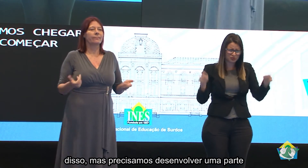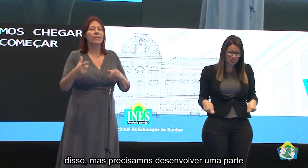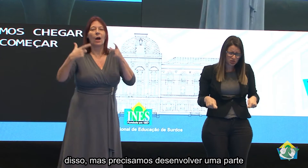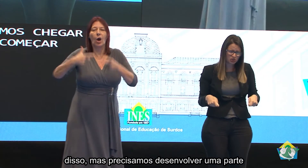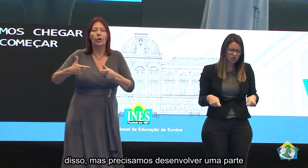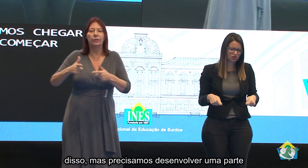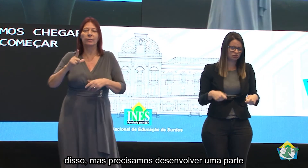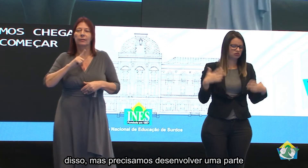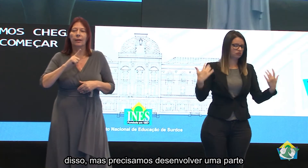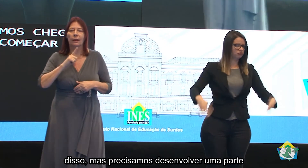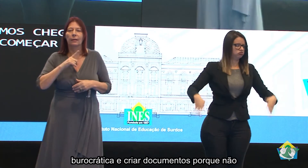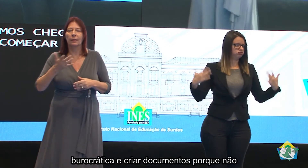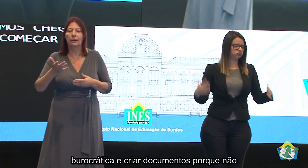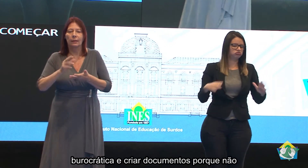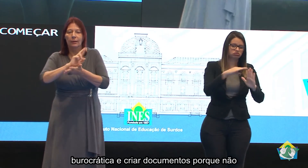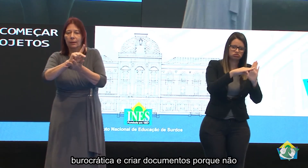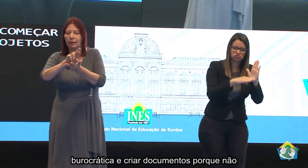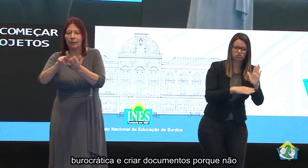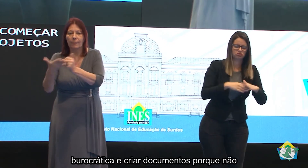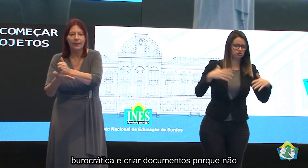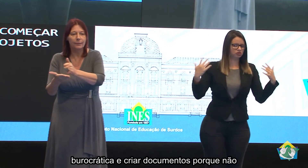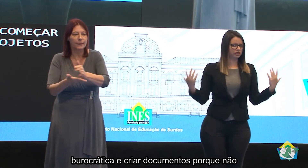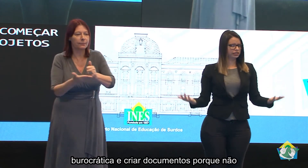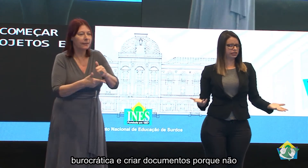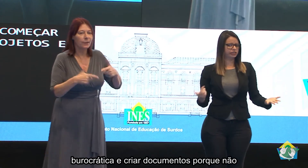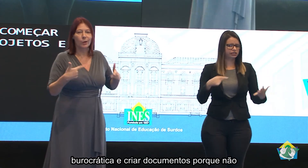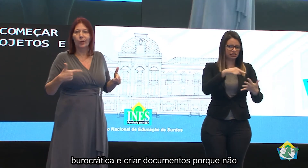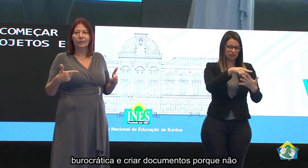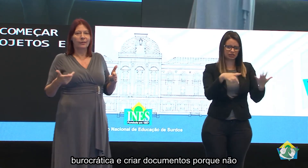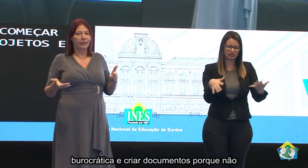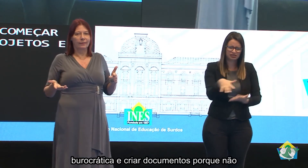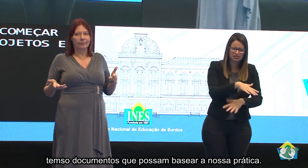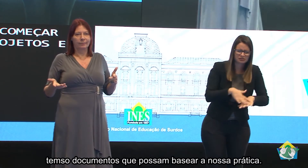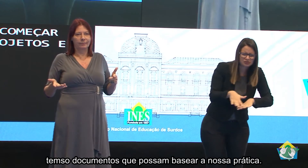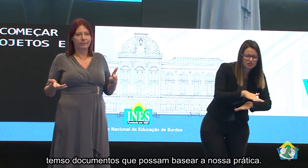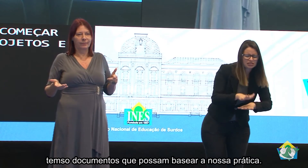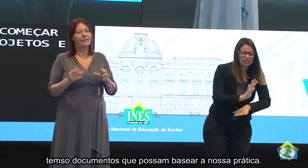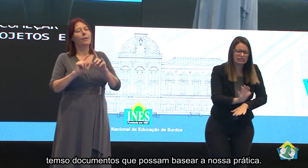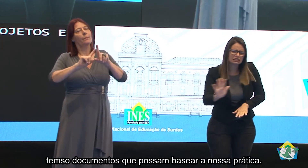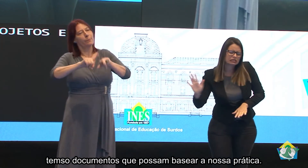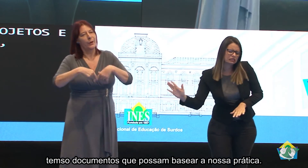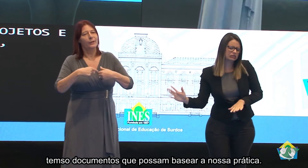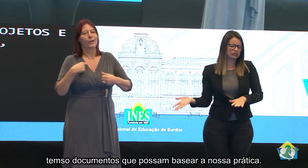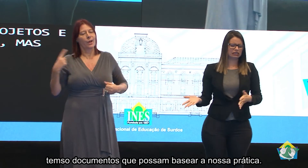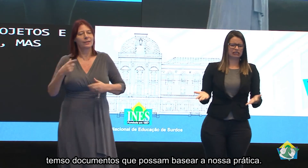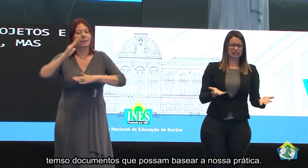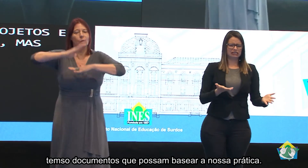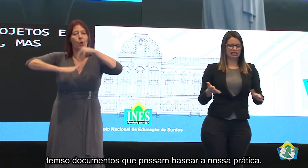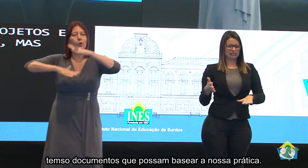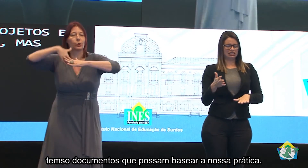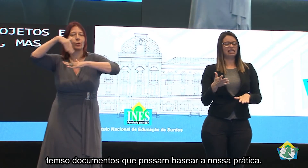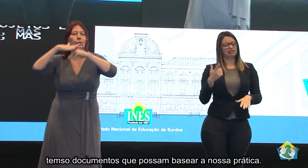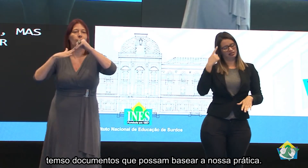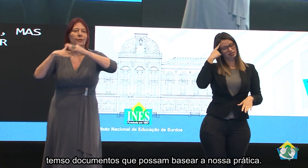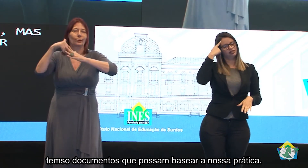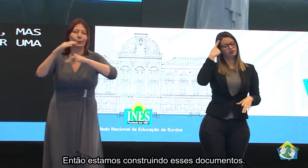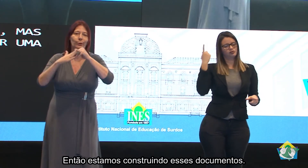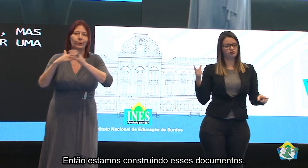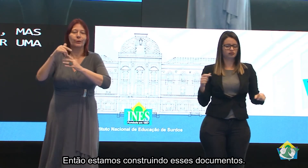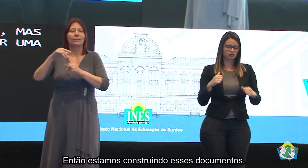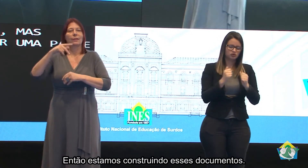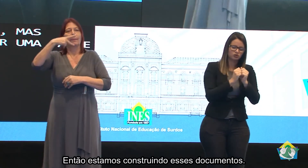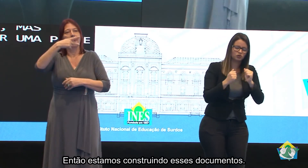nós precisamos desenvolver uma parte burocrática, criar documentos, porque não temos documentos que possam basear a nossa